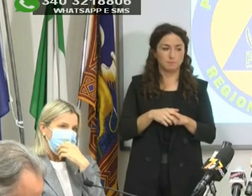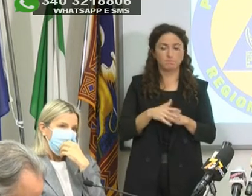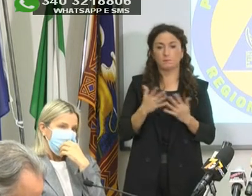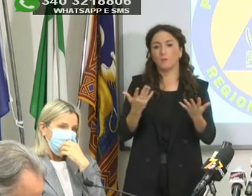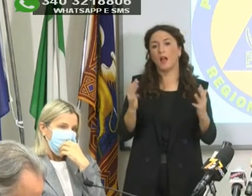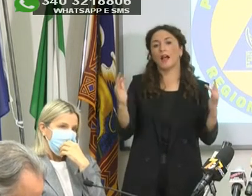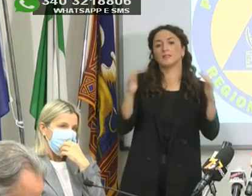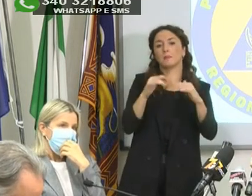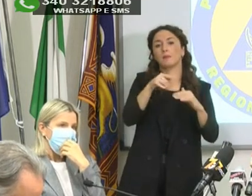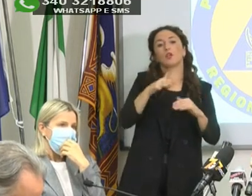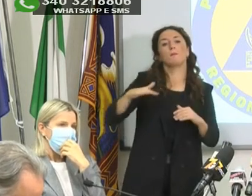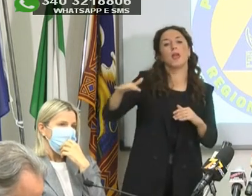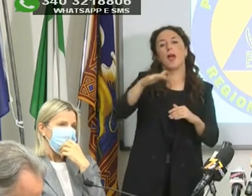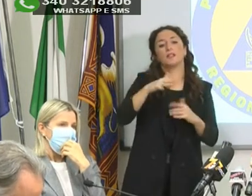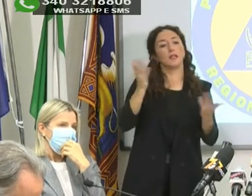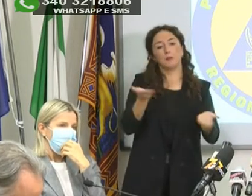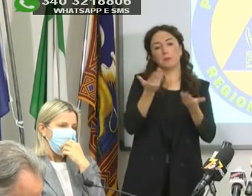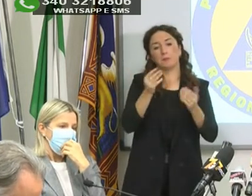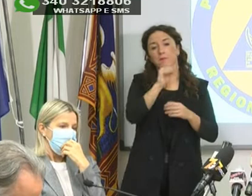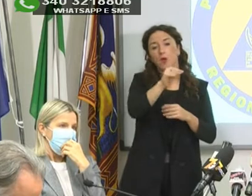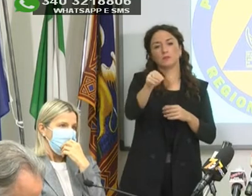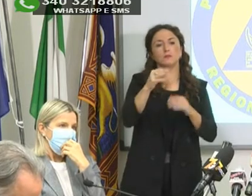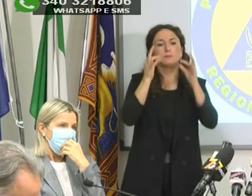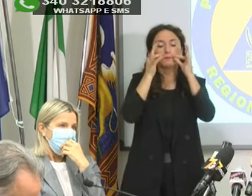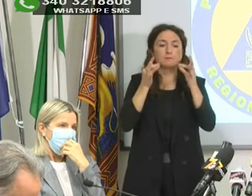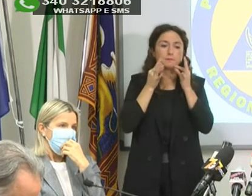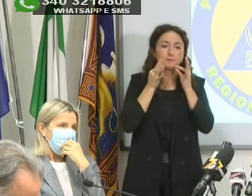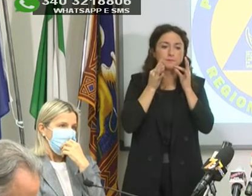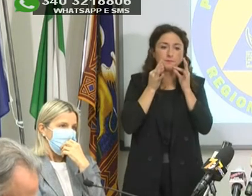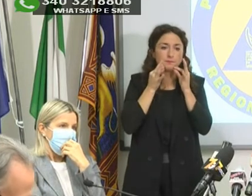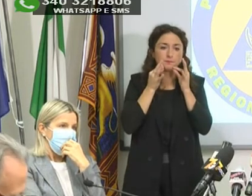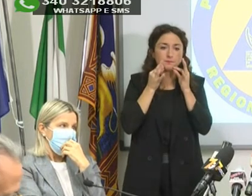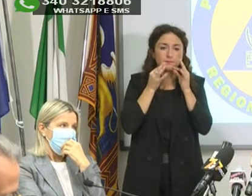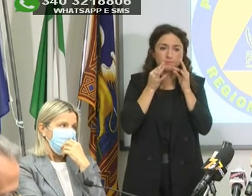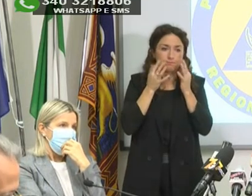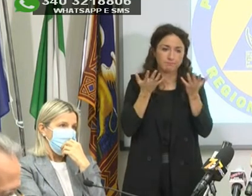in un assembramento, in una piazza da qualche parte e la mascherina.